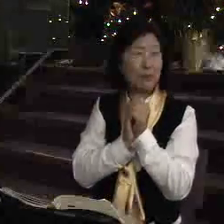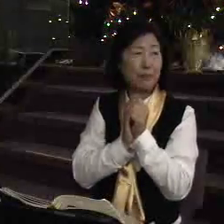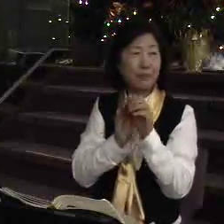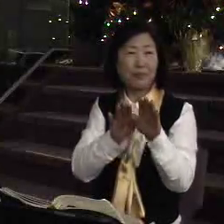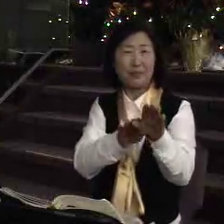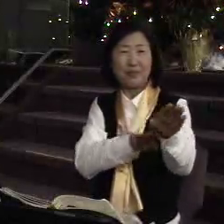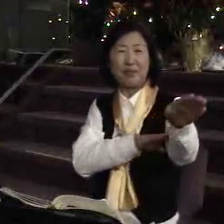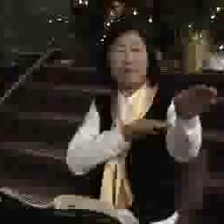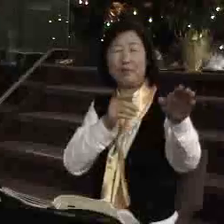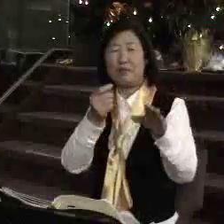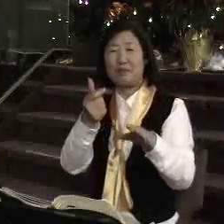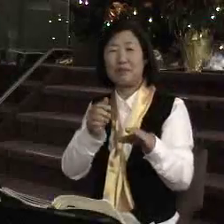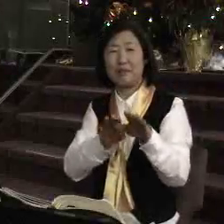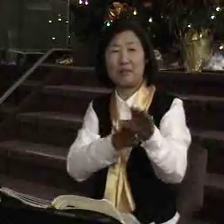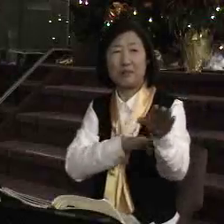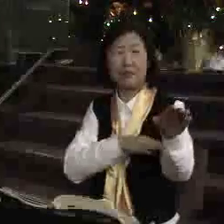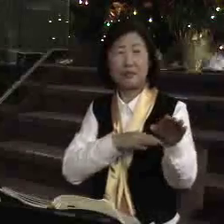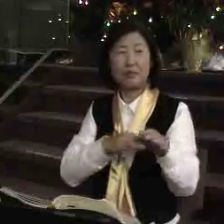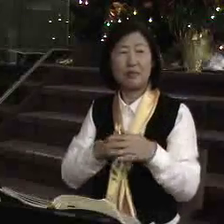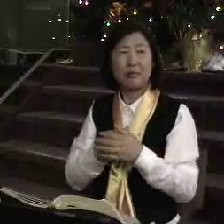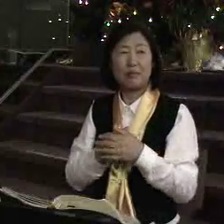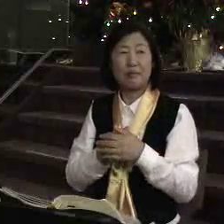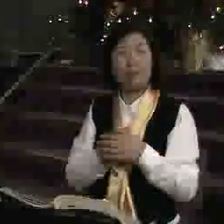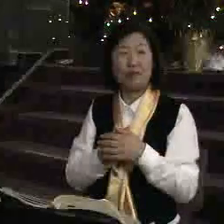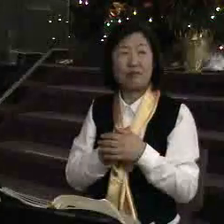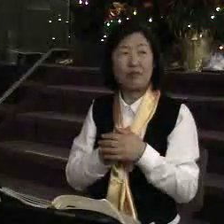방학이 조금 길었으면 하는 그런